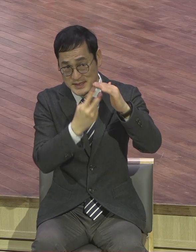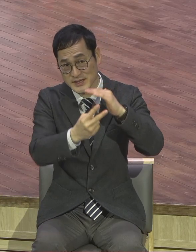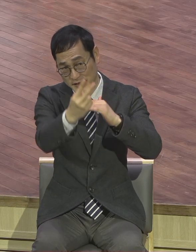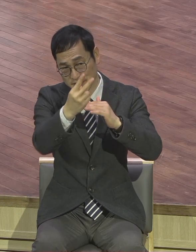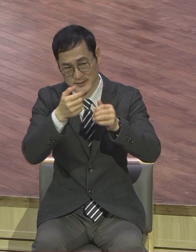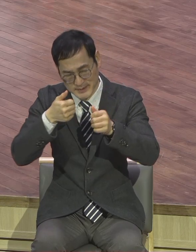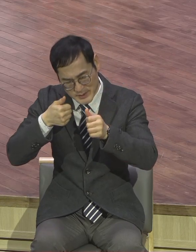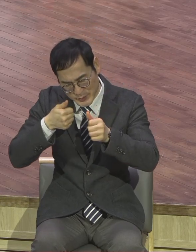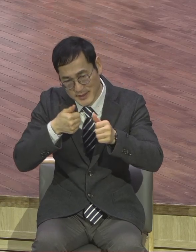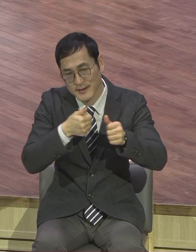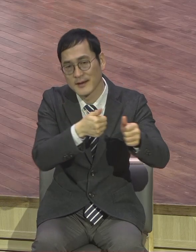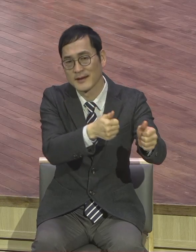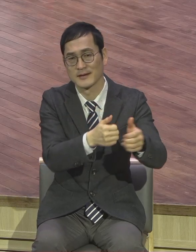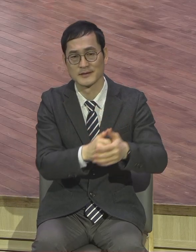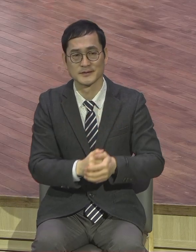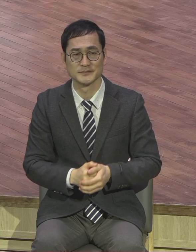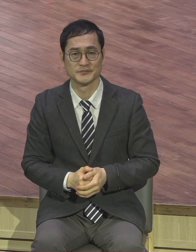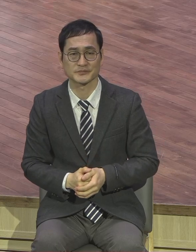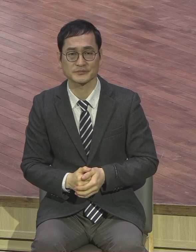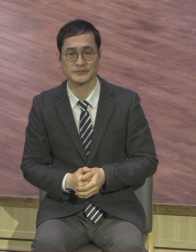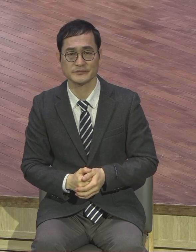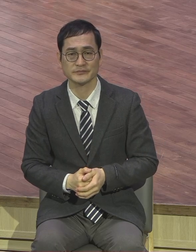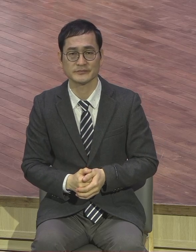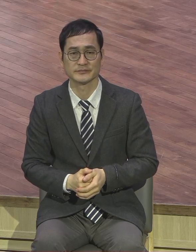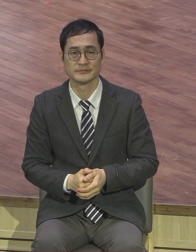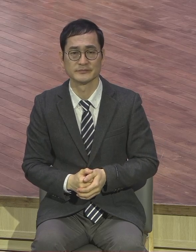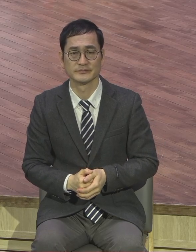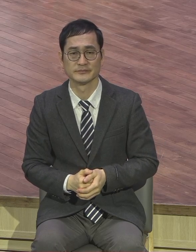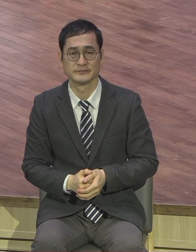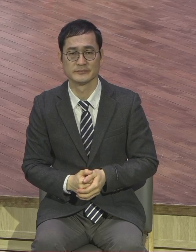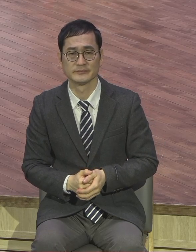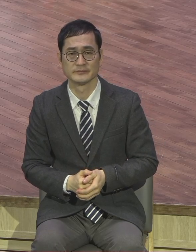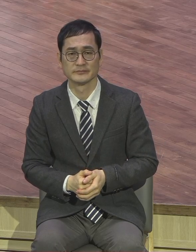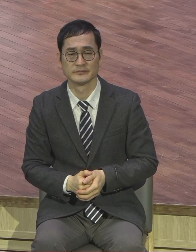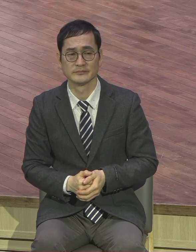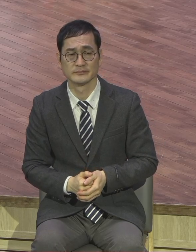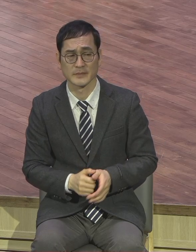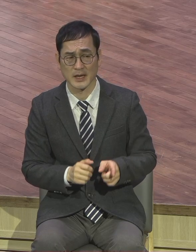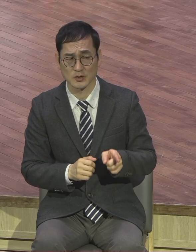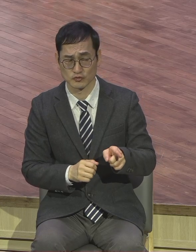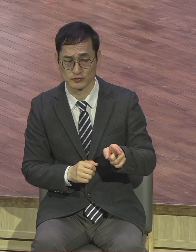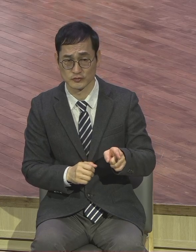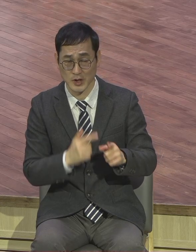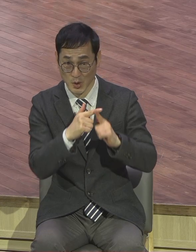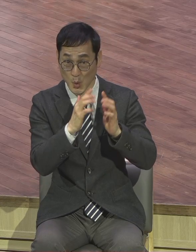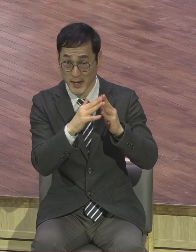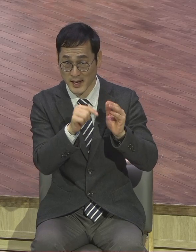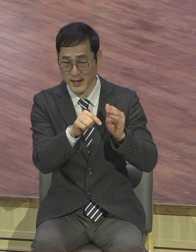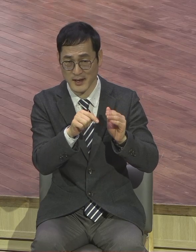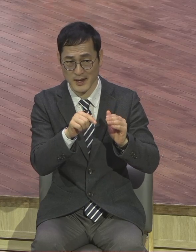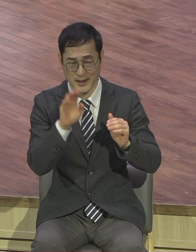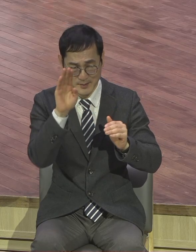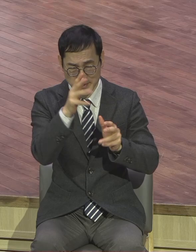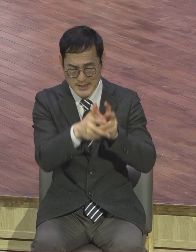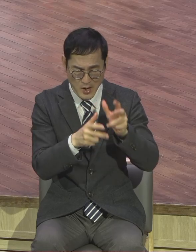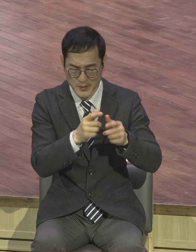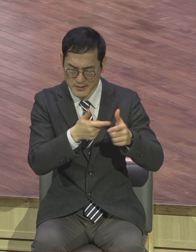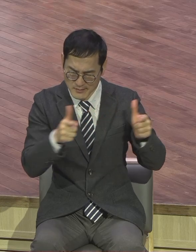계속해서 앞뒤도 보지 않고 계속 따라갑니다. 나를 넘어서야 돼요. 나를 내 거